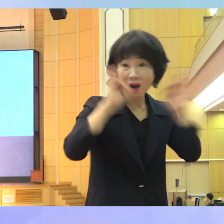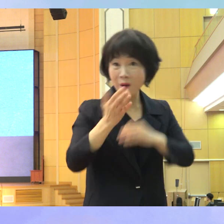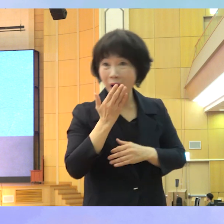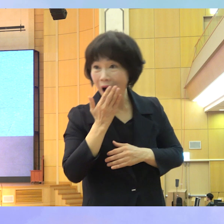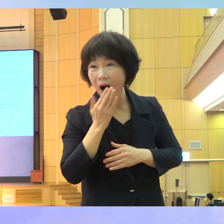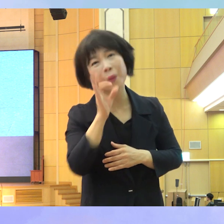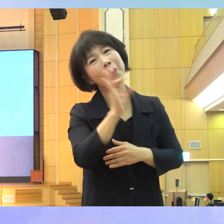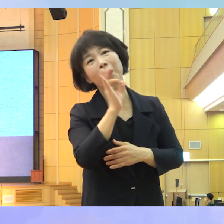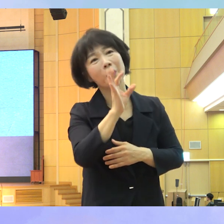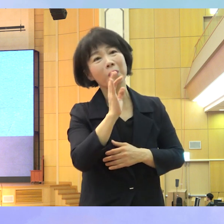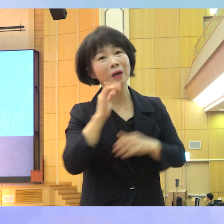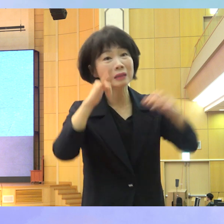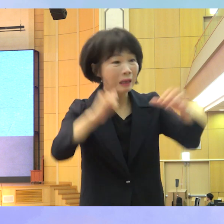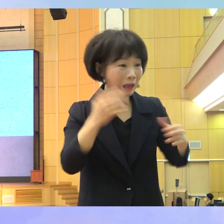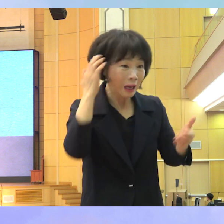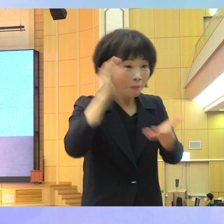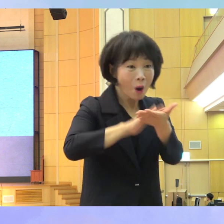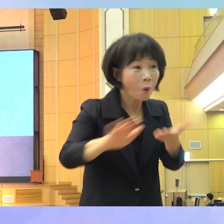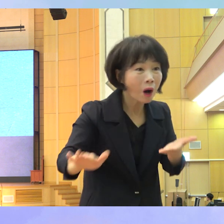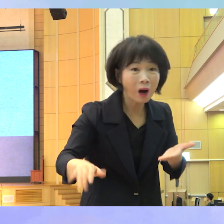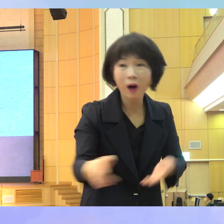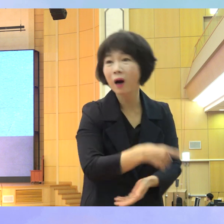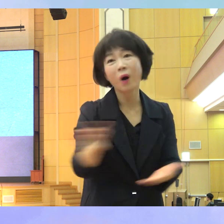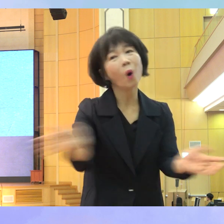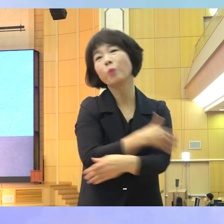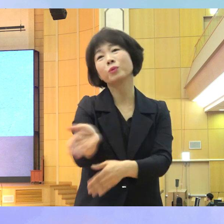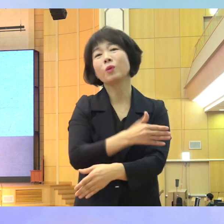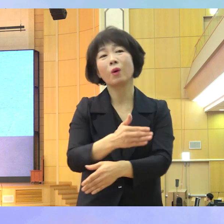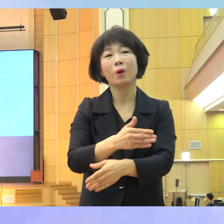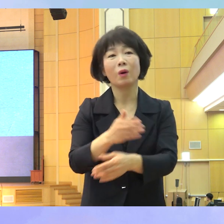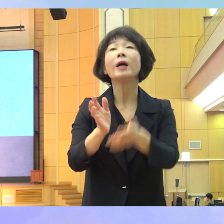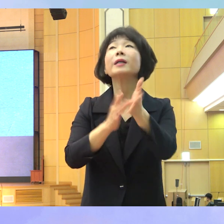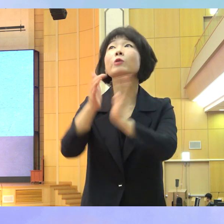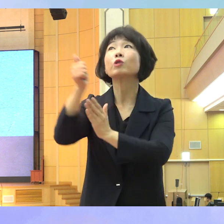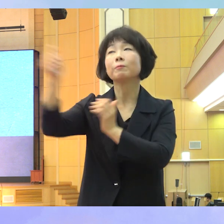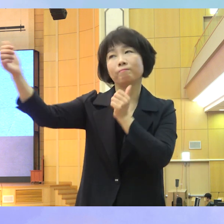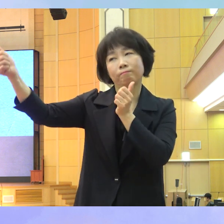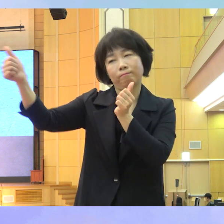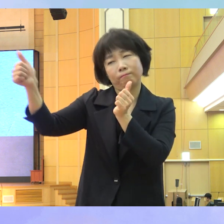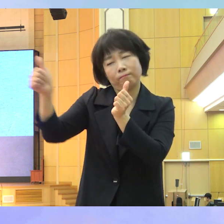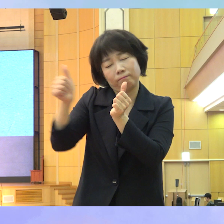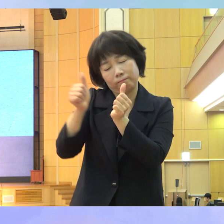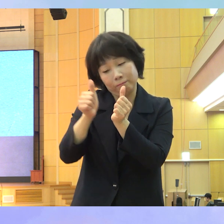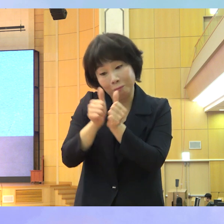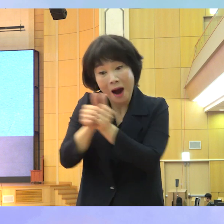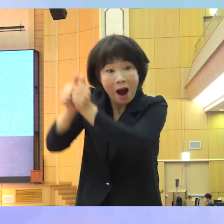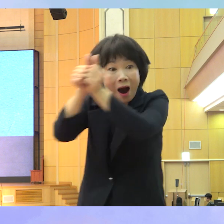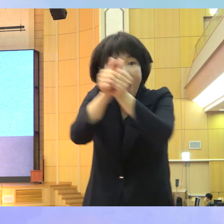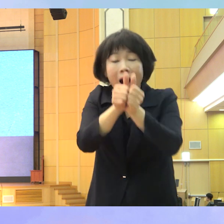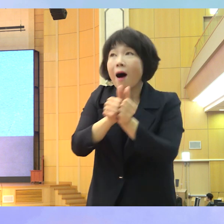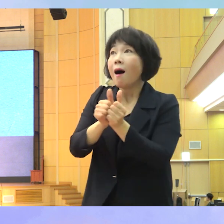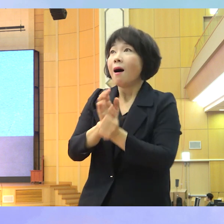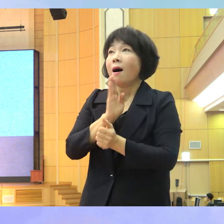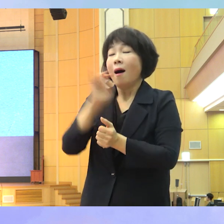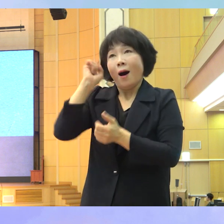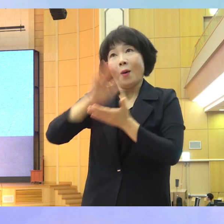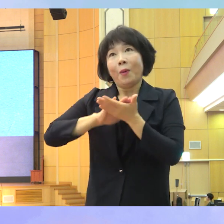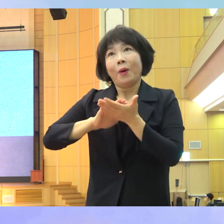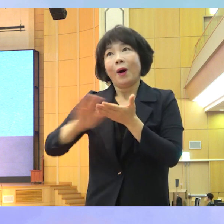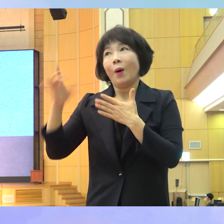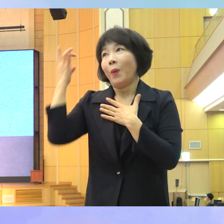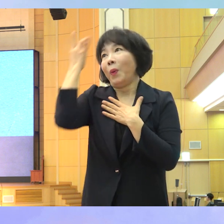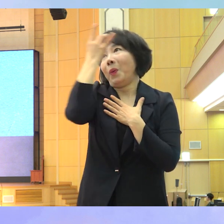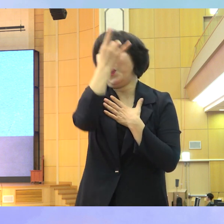있나. 우리 모두 다 예수를 친구 삼아 참 평안을 누리겠네.